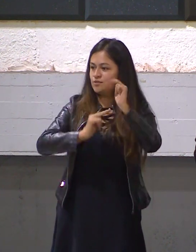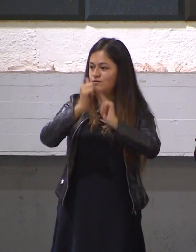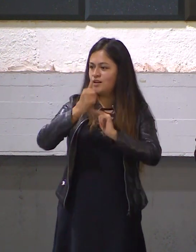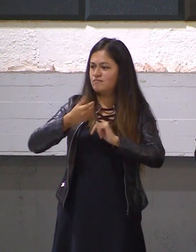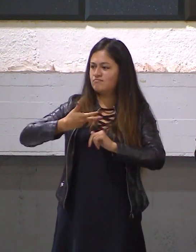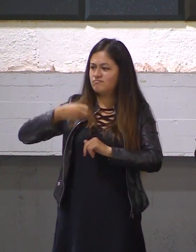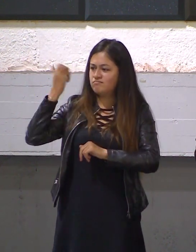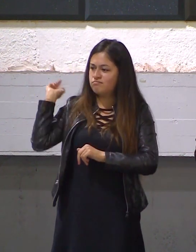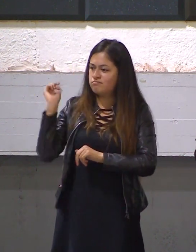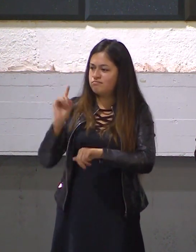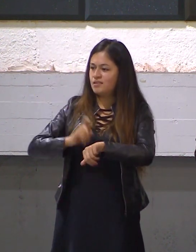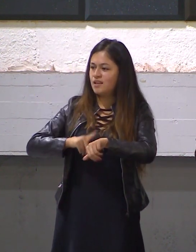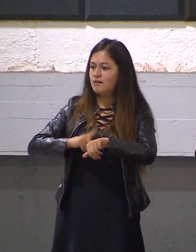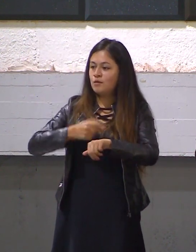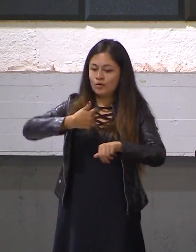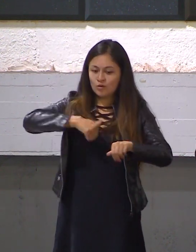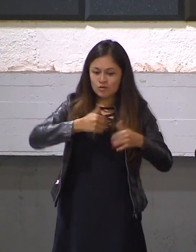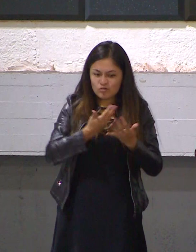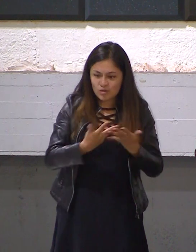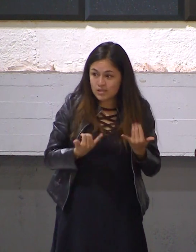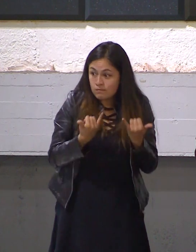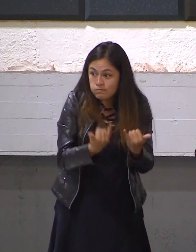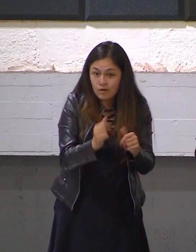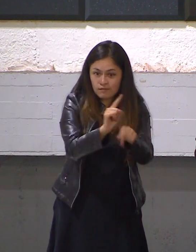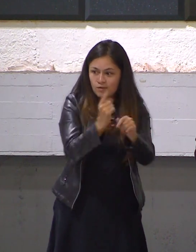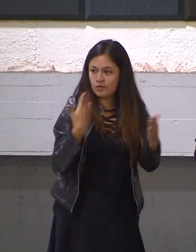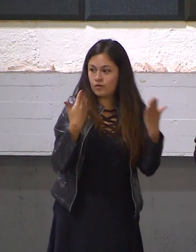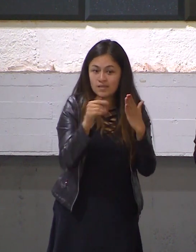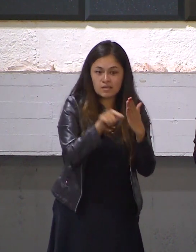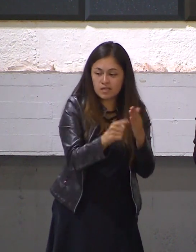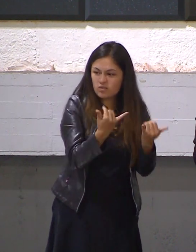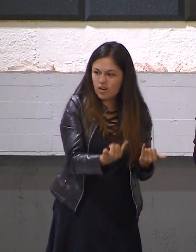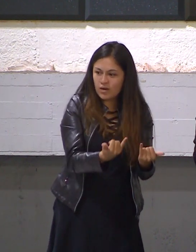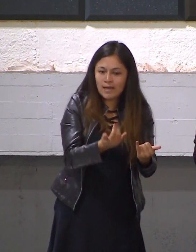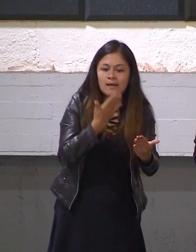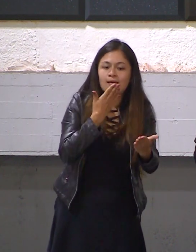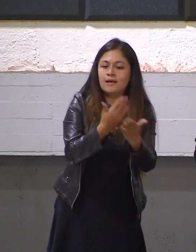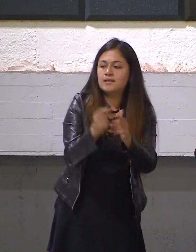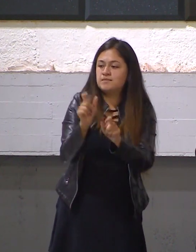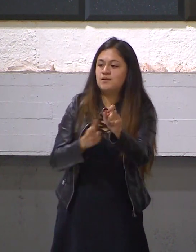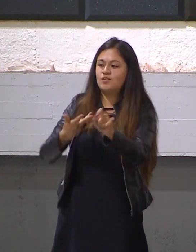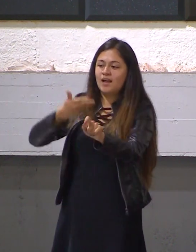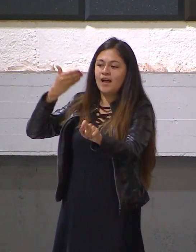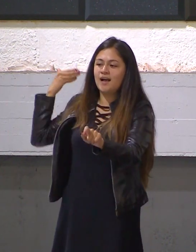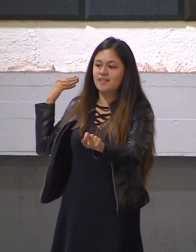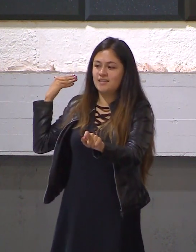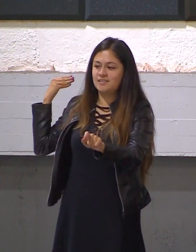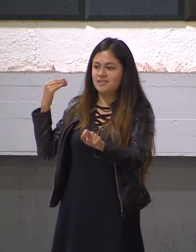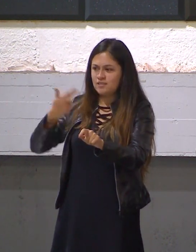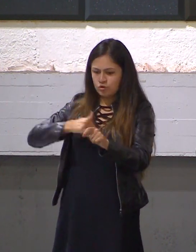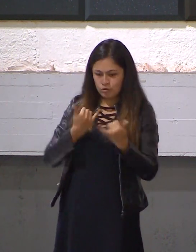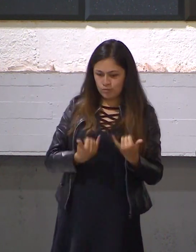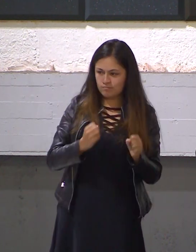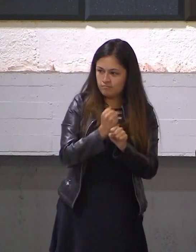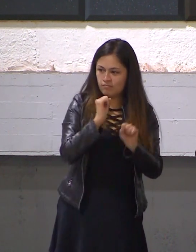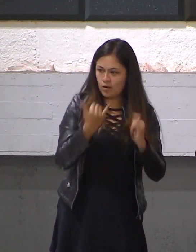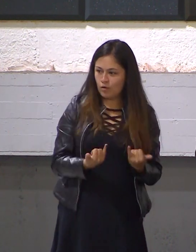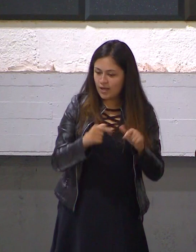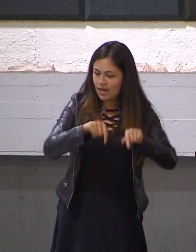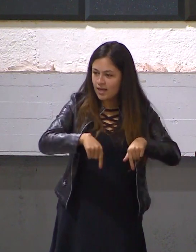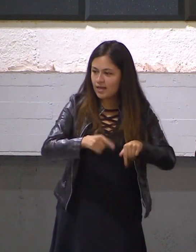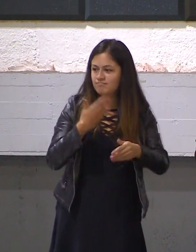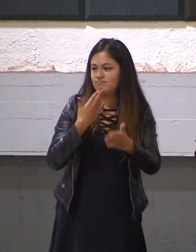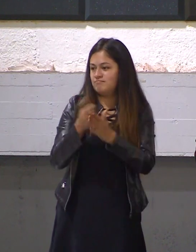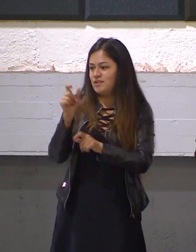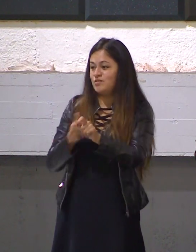tiempo atrás lo que hoy nosotros tenemos los que han permitido que hoy estemos nosotros acá y tenemos que